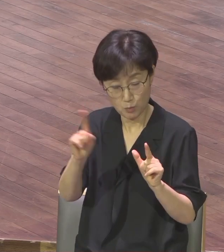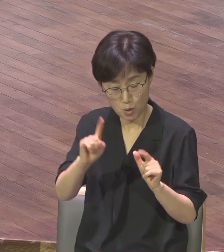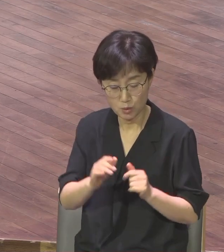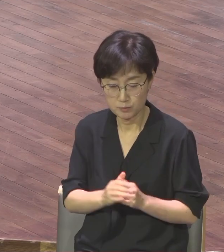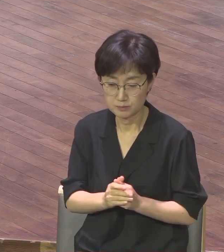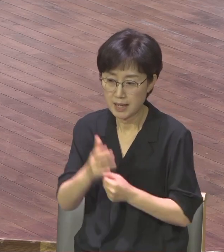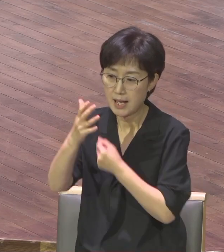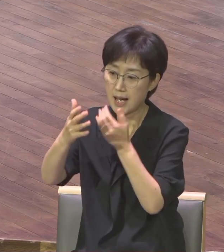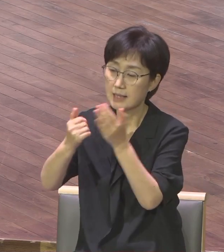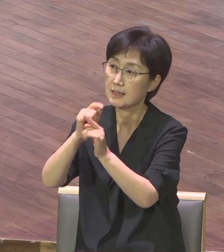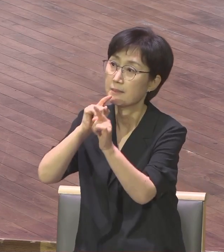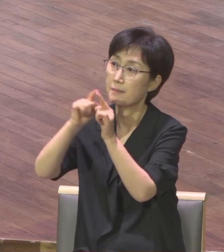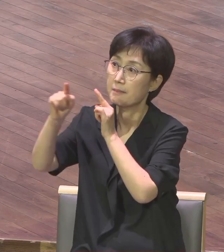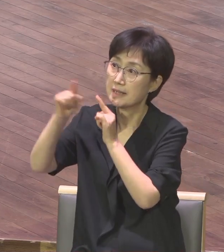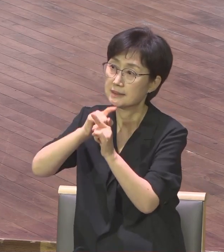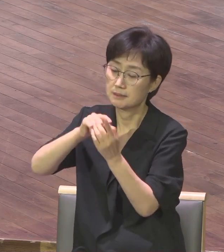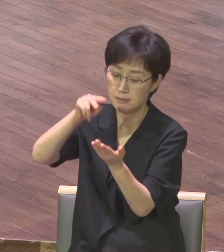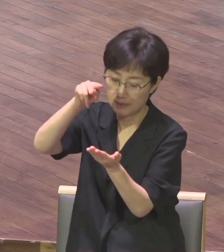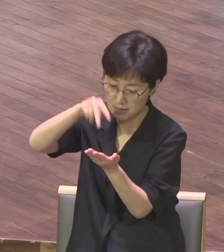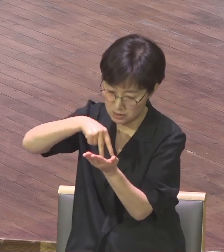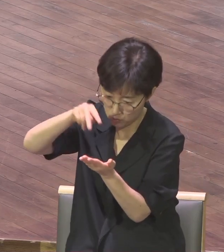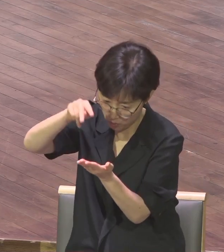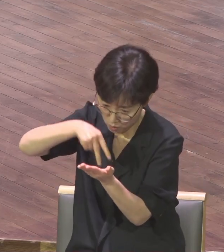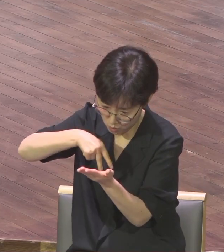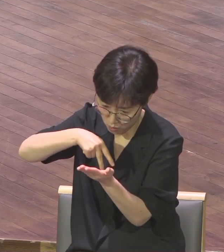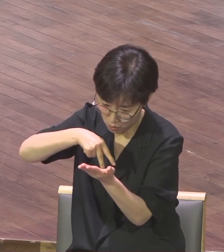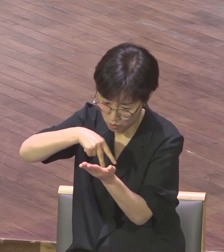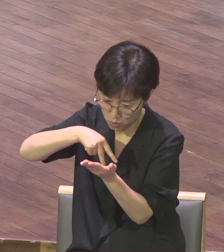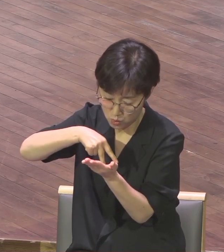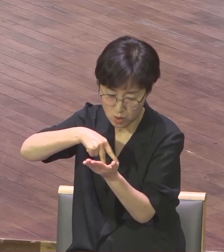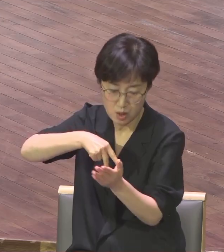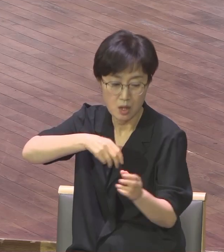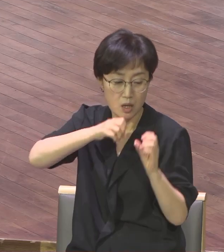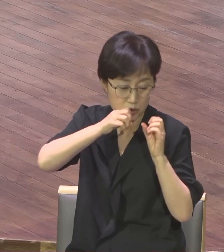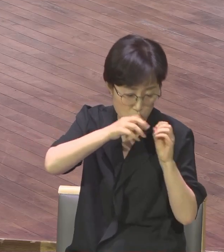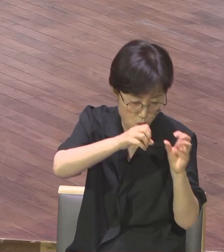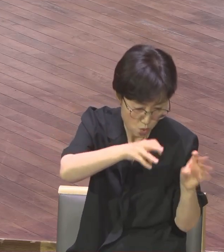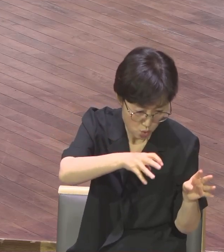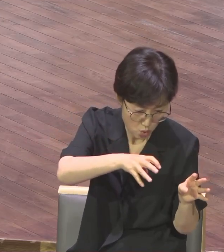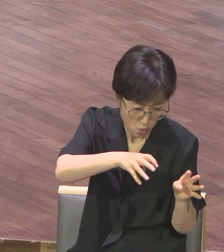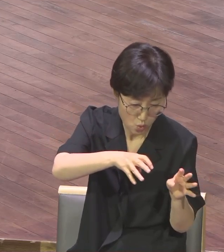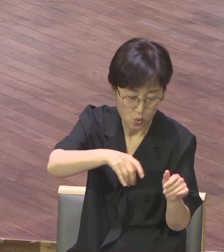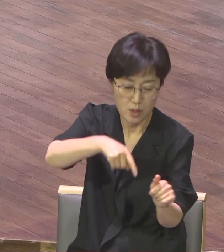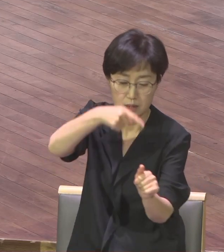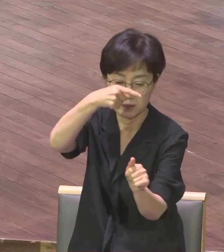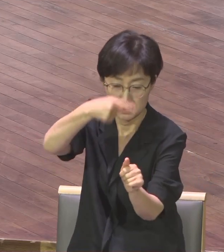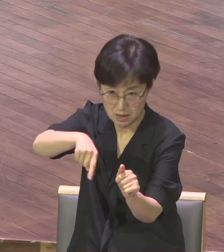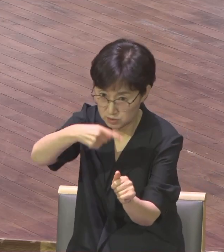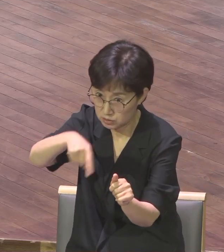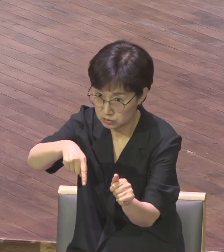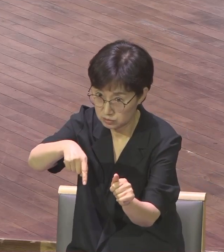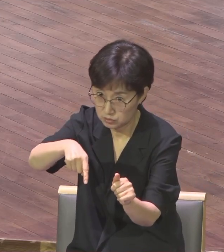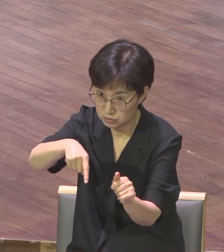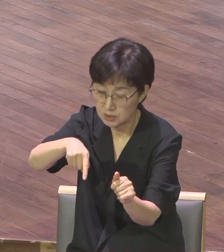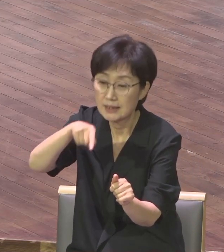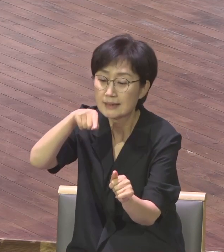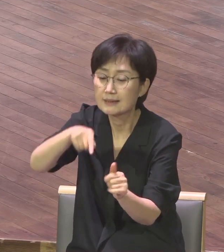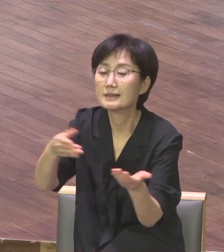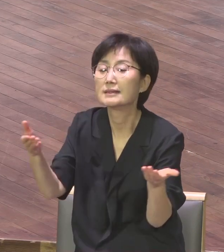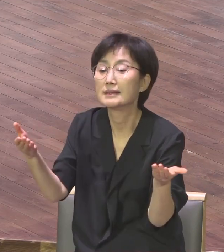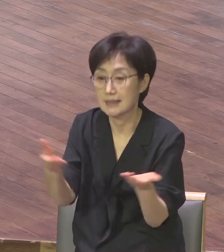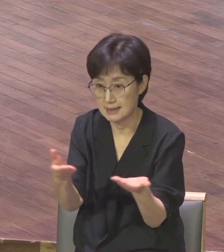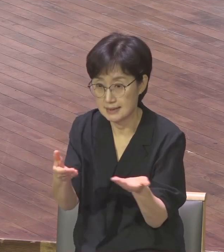하나님의 말씀을 읽는 것과 권하는 것과 가르치는 것. 자,